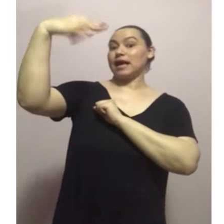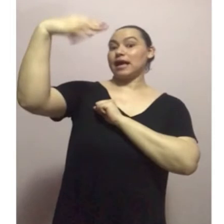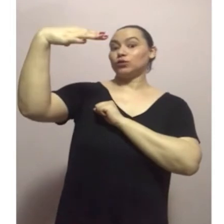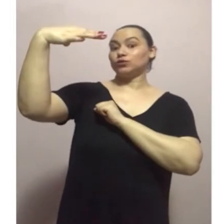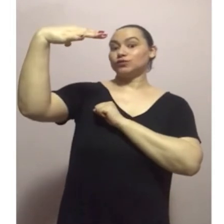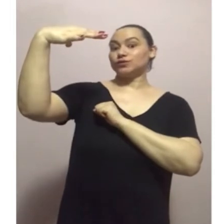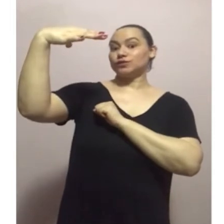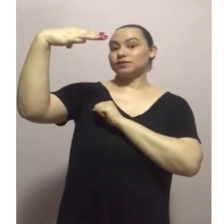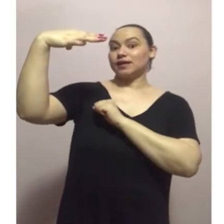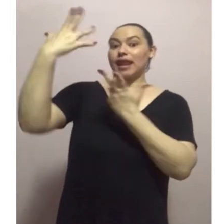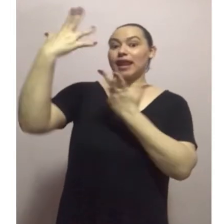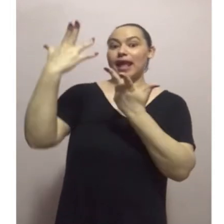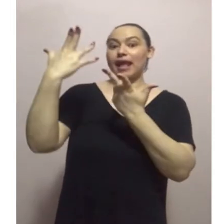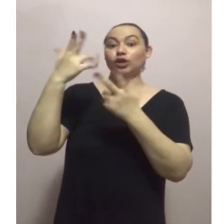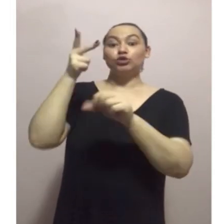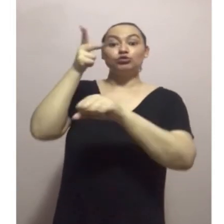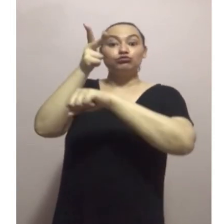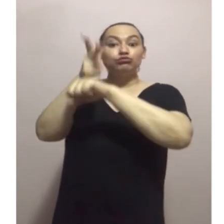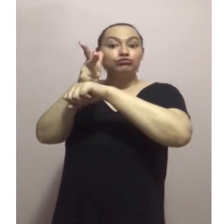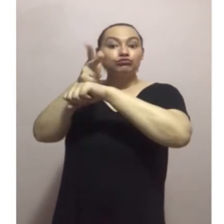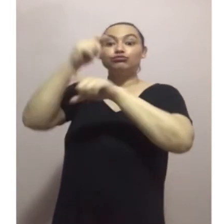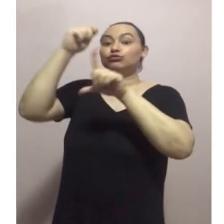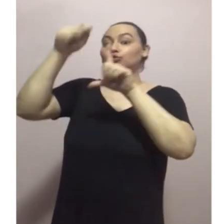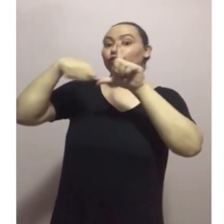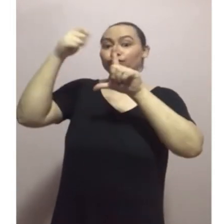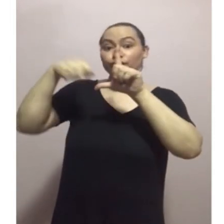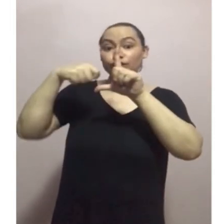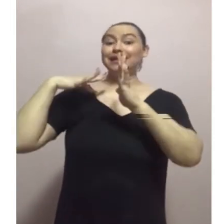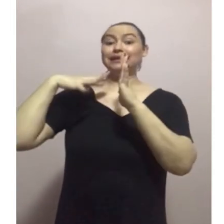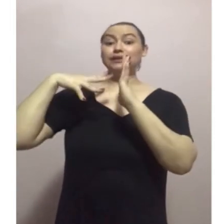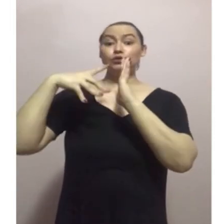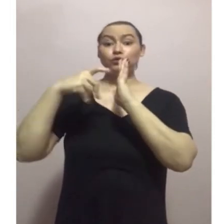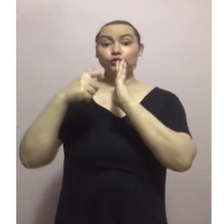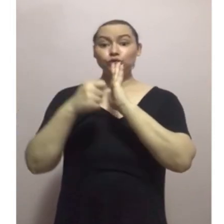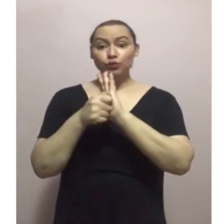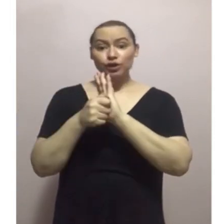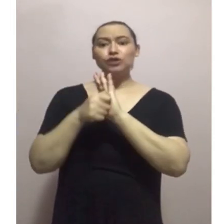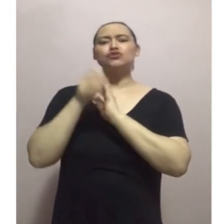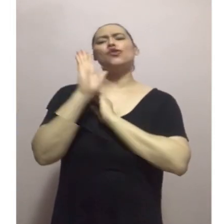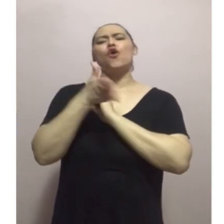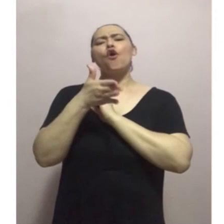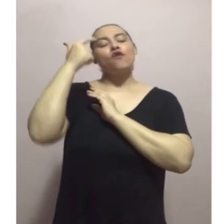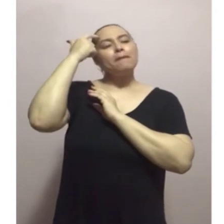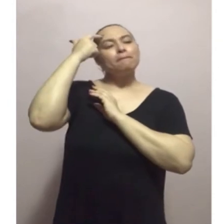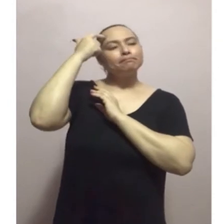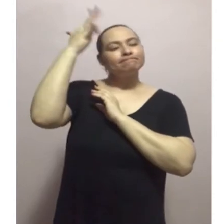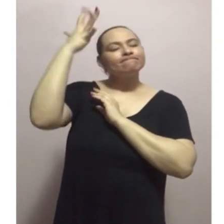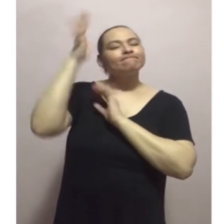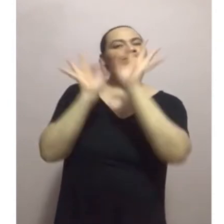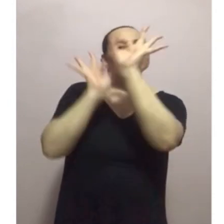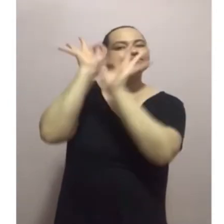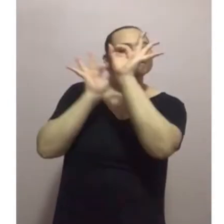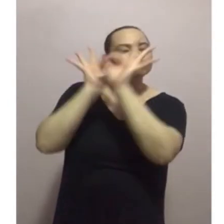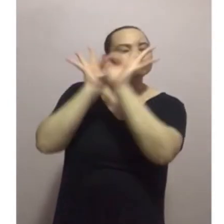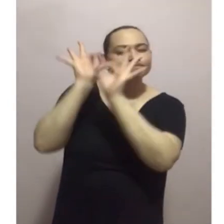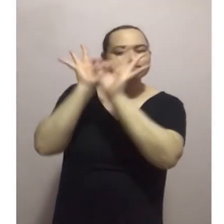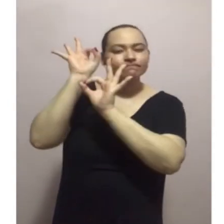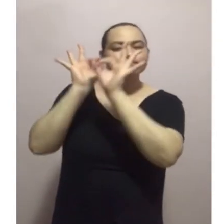né, para não estourar para o vídeo. Então, assim, tudo isso foi pensado para o vídeo, né? E